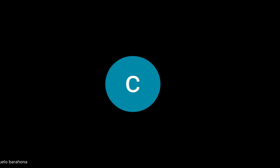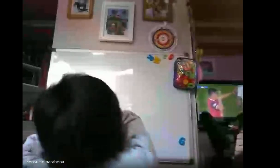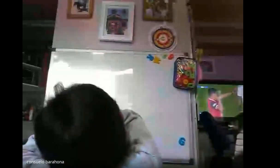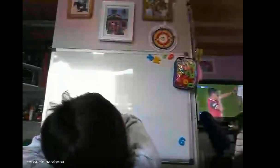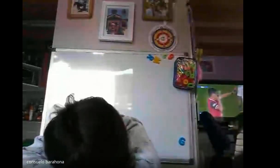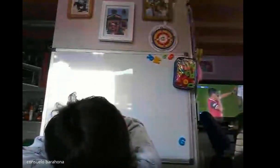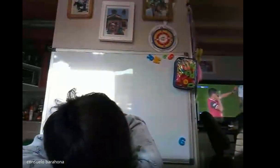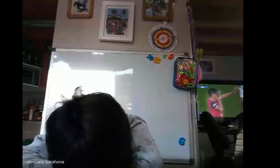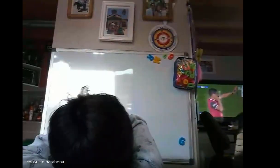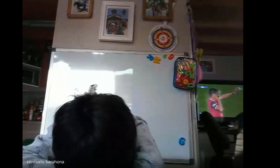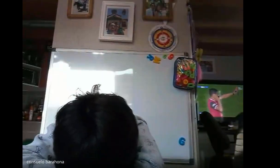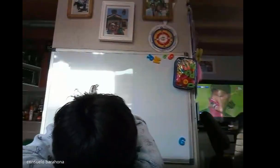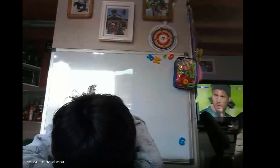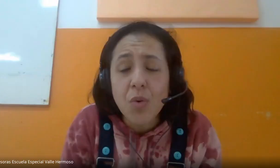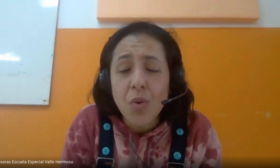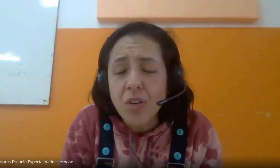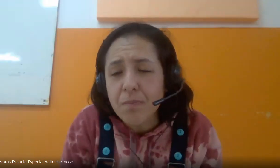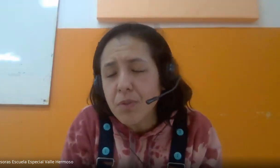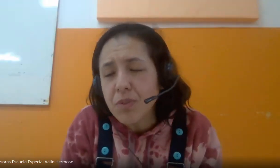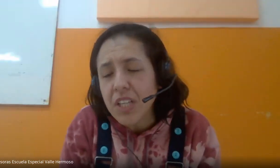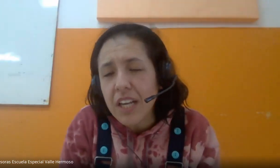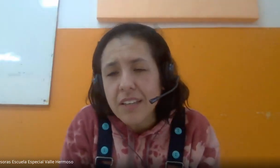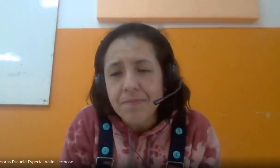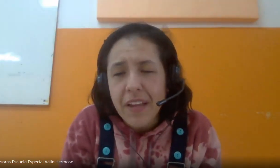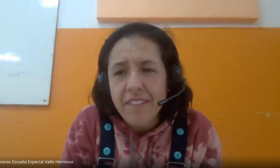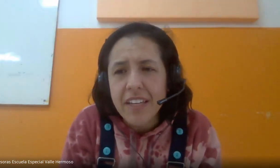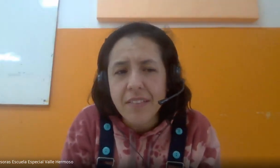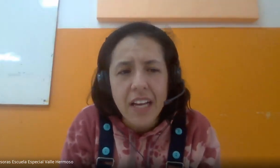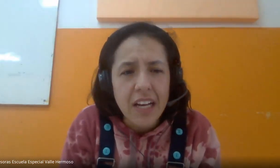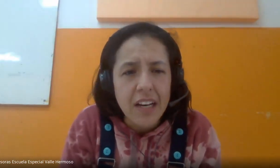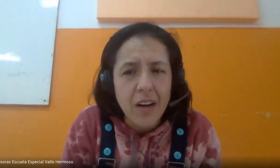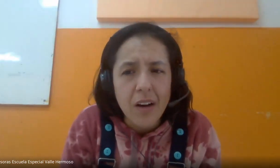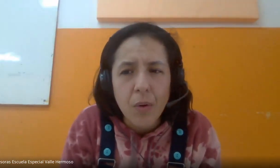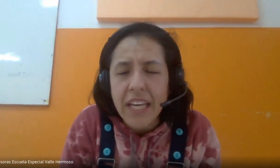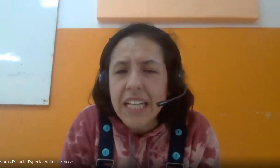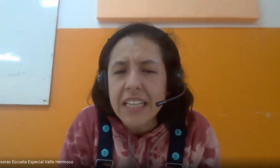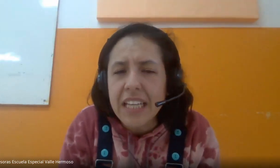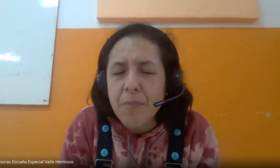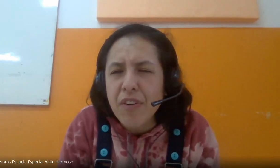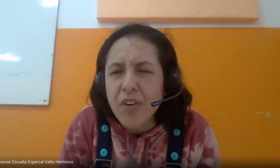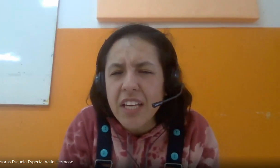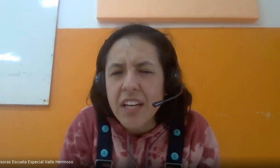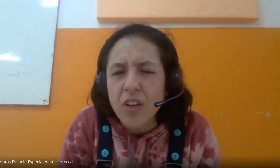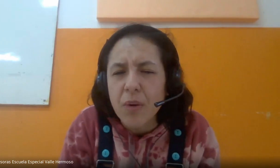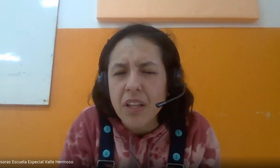Ninguno. De ninguno, púchale. A ver, el Joaquín, ¿de qué pueblo originario te acuerdas